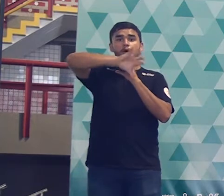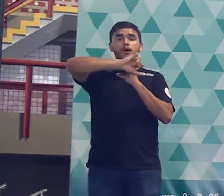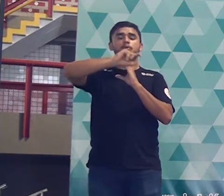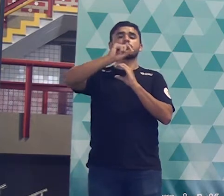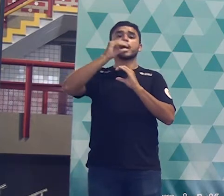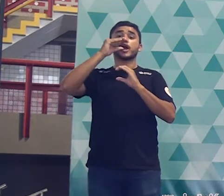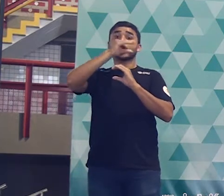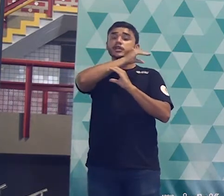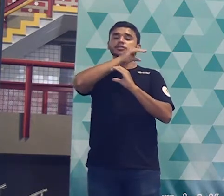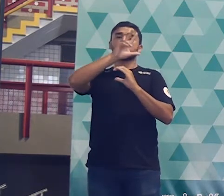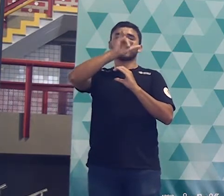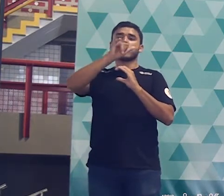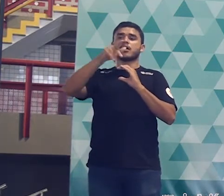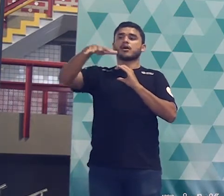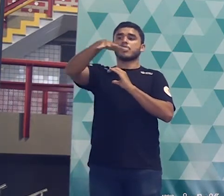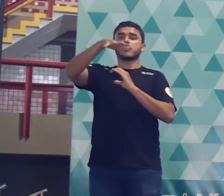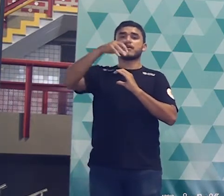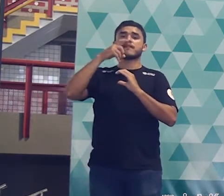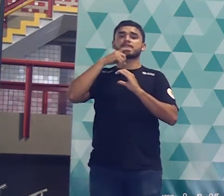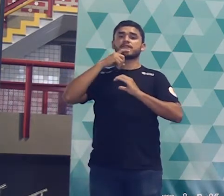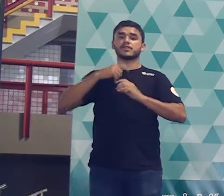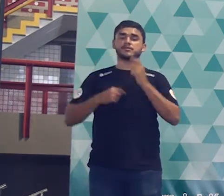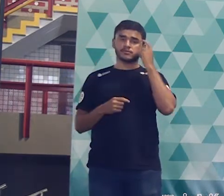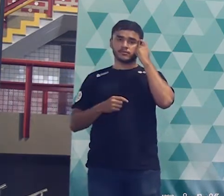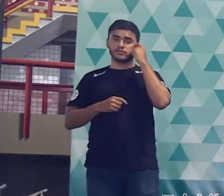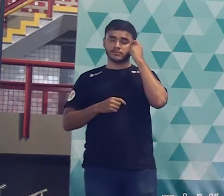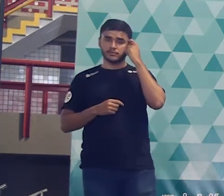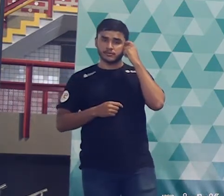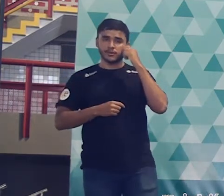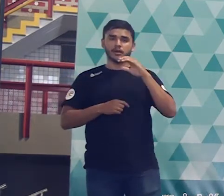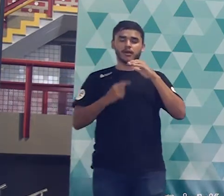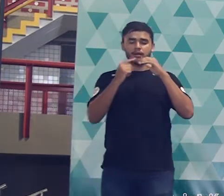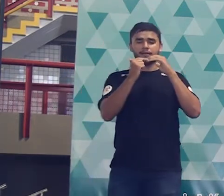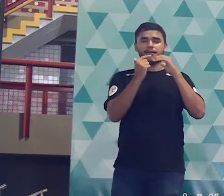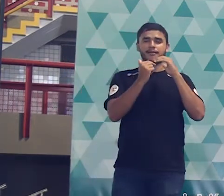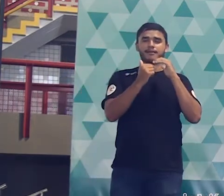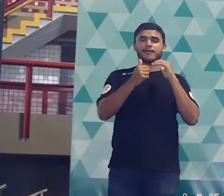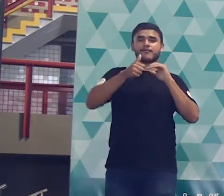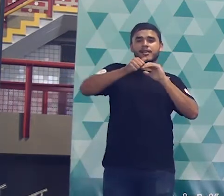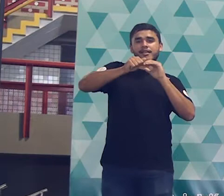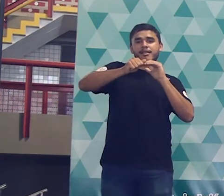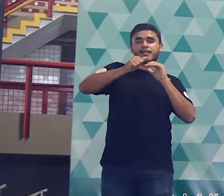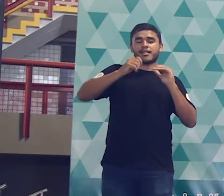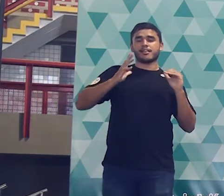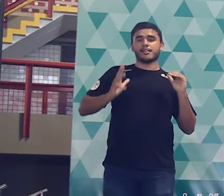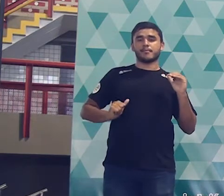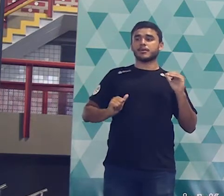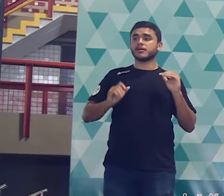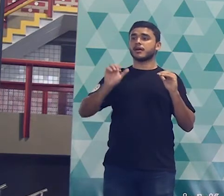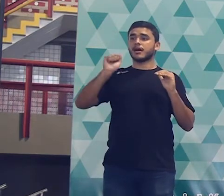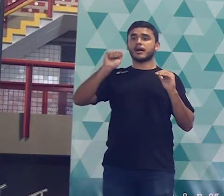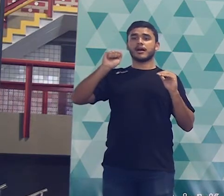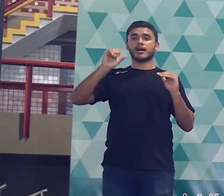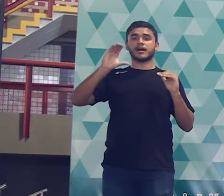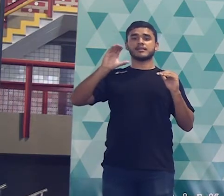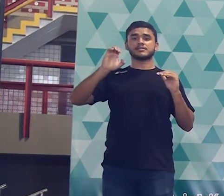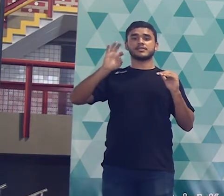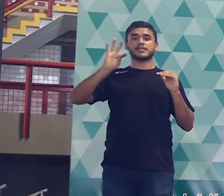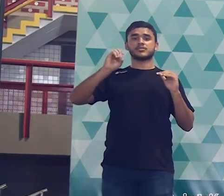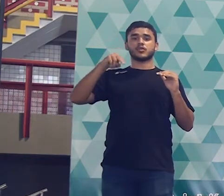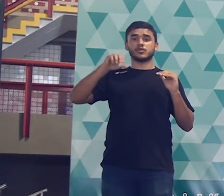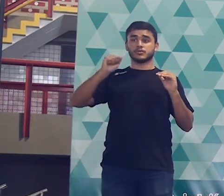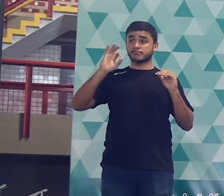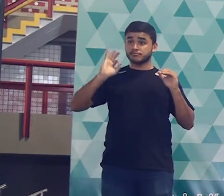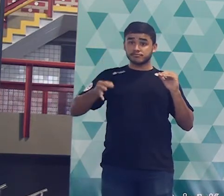Meninas e meninos, quem aqui já usou acetona para tirar o esmalte das unhas? Quando você pega a acetona